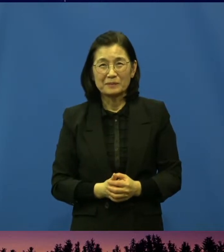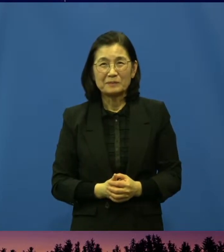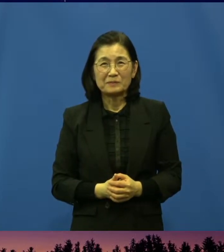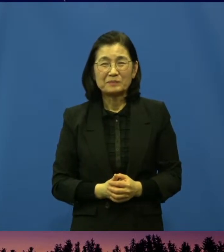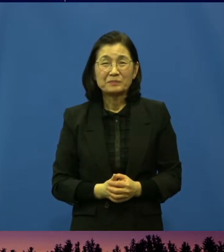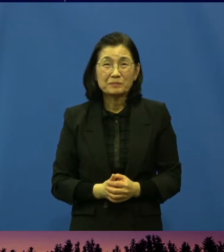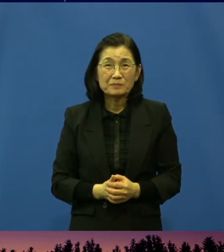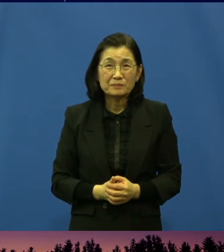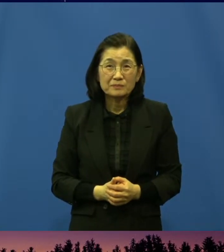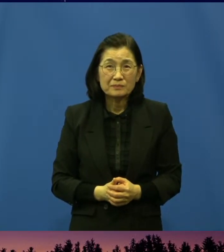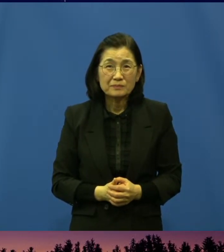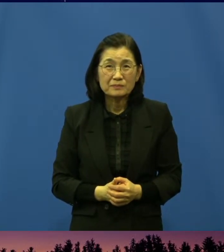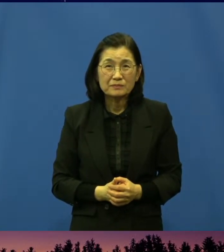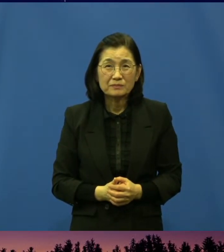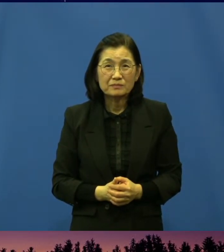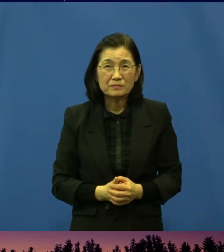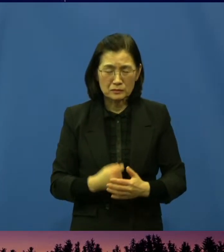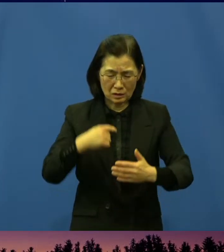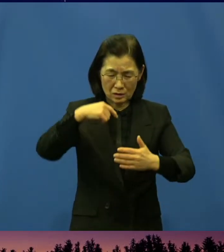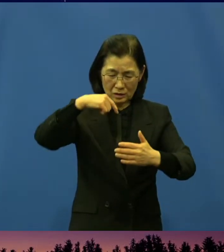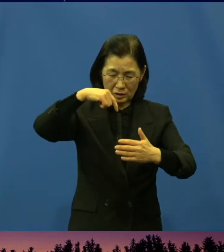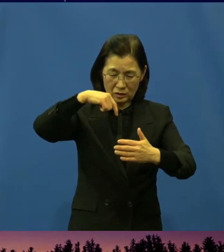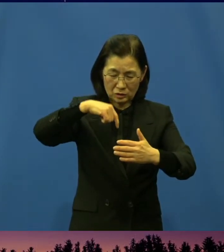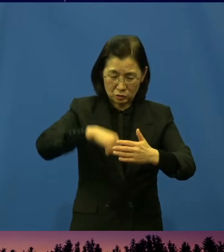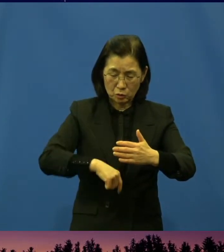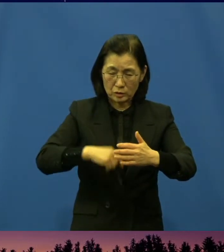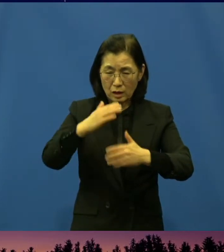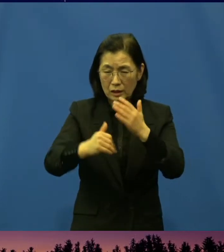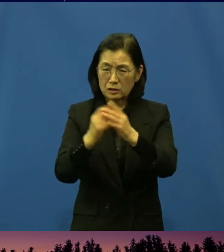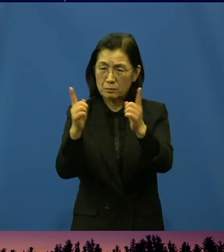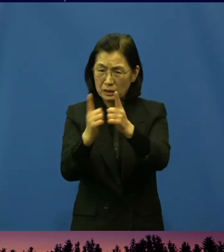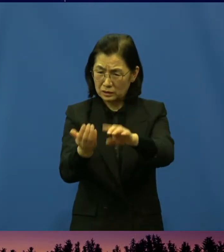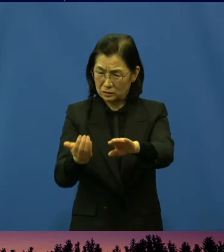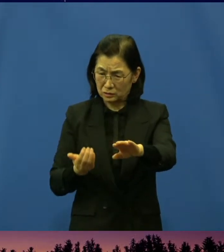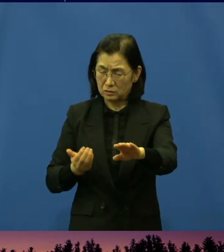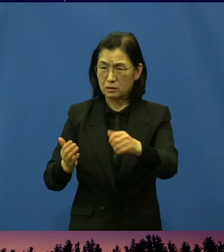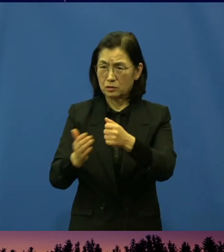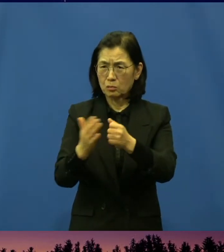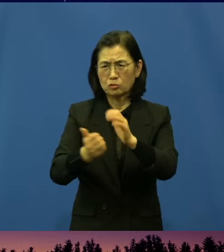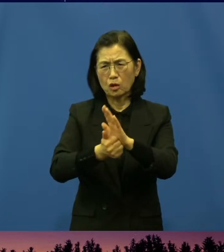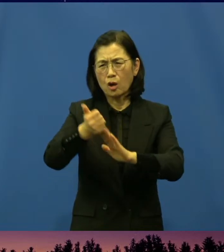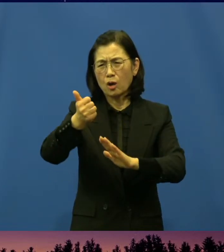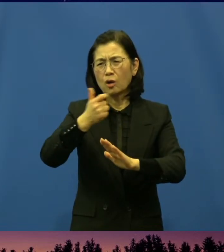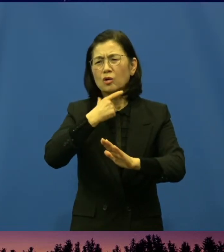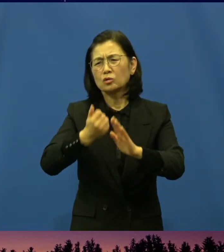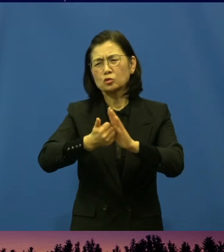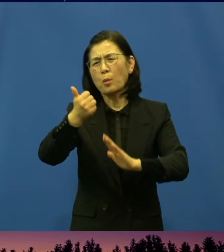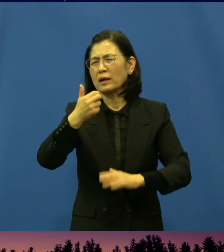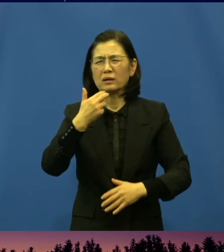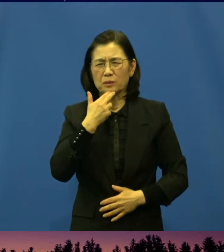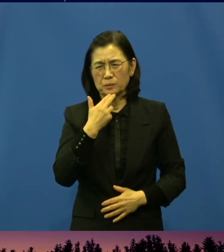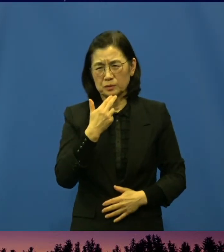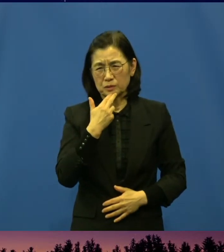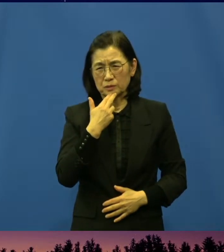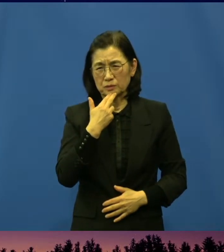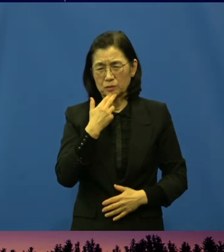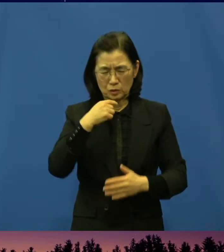근데 내면에는 고민이 많은 거예요. 소망이 없는 거예요. 뭐 아무것도 안 보여. 집안도 그렇고.